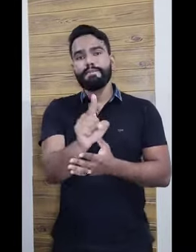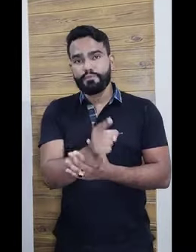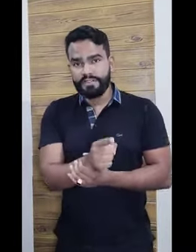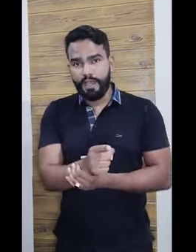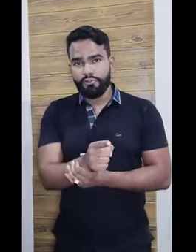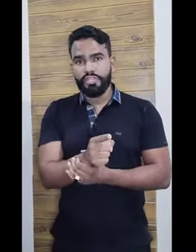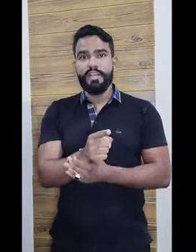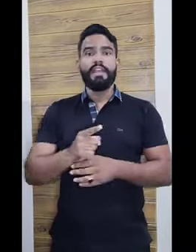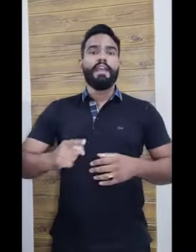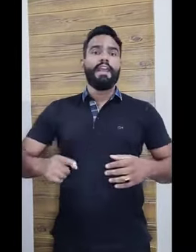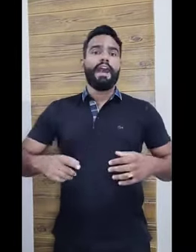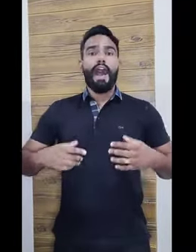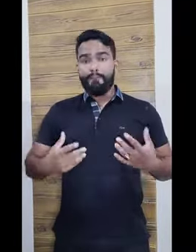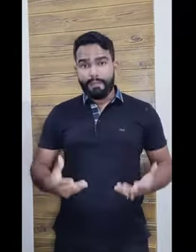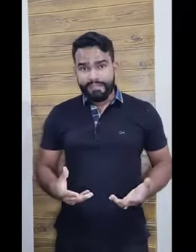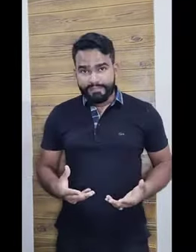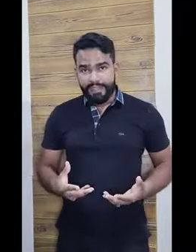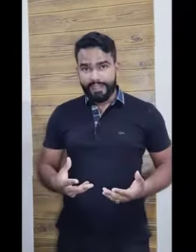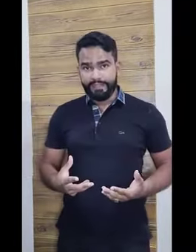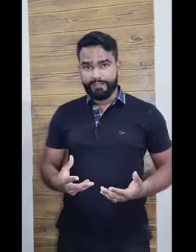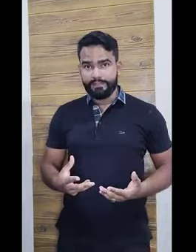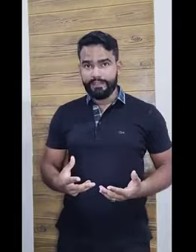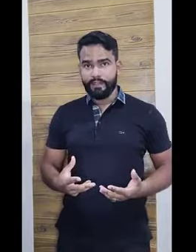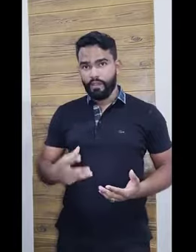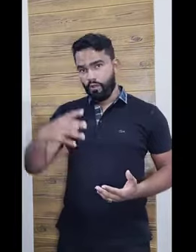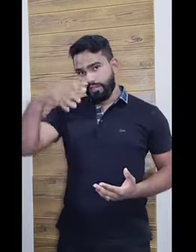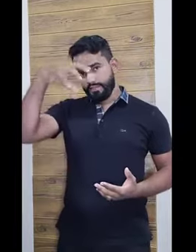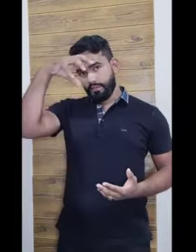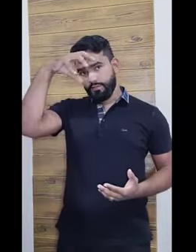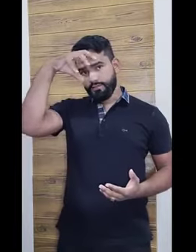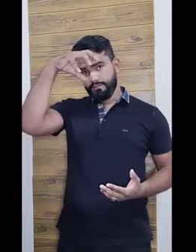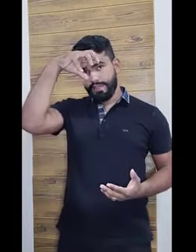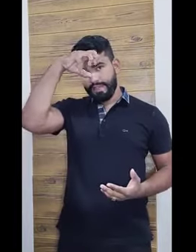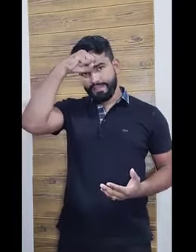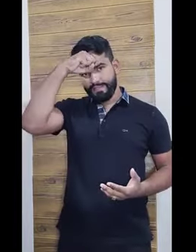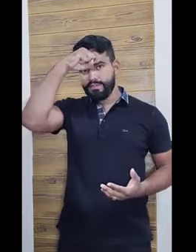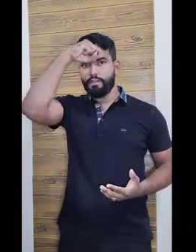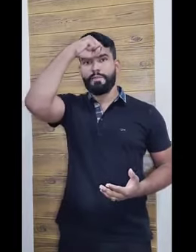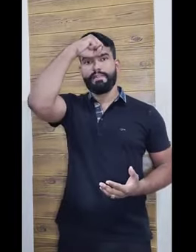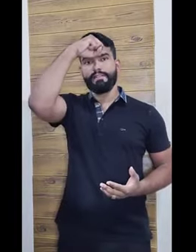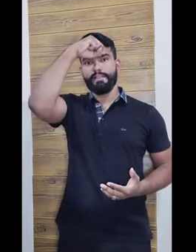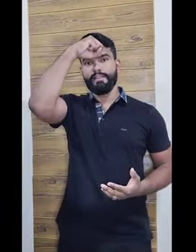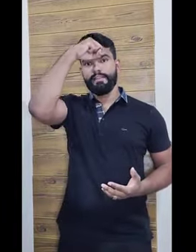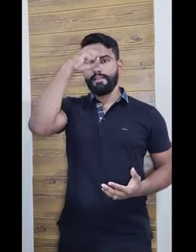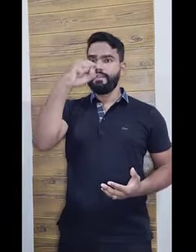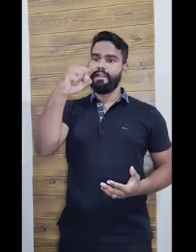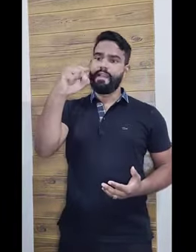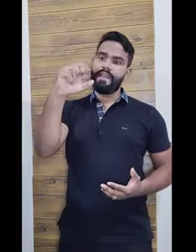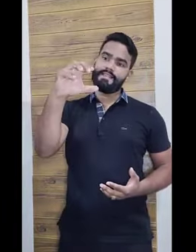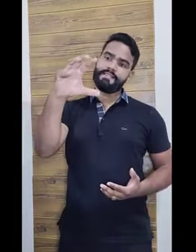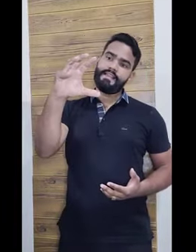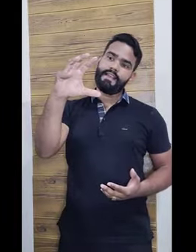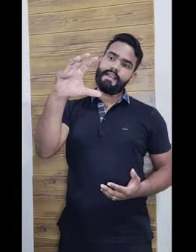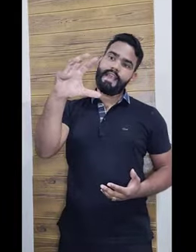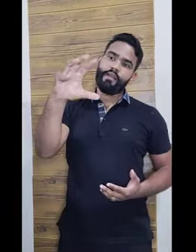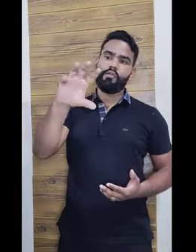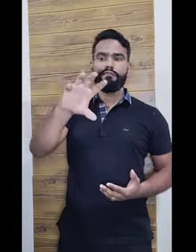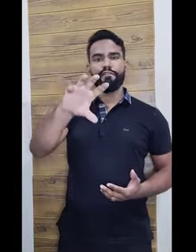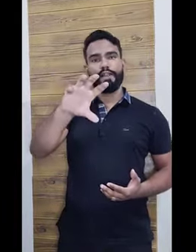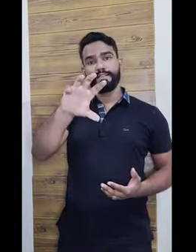o sinal de aprender. Olha só. Esse é o sinal de aprender. Essa é a configuração